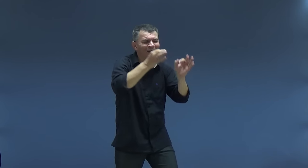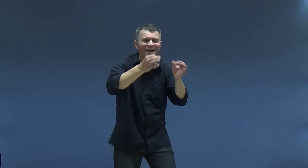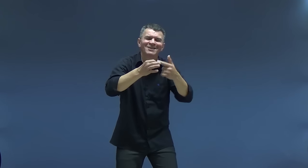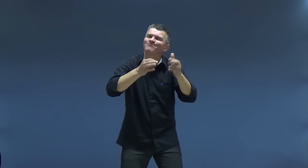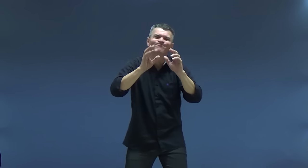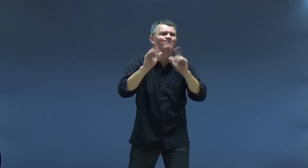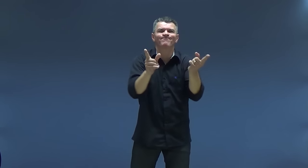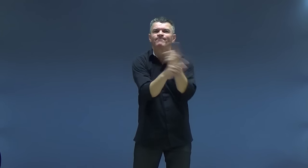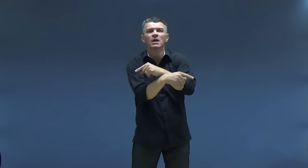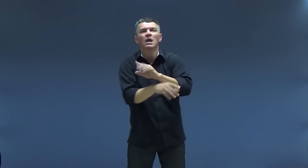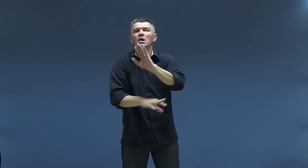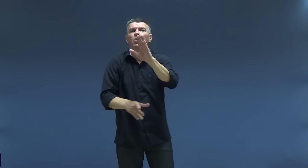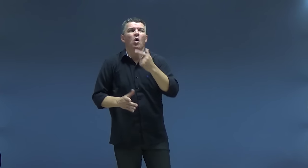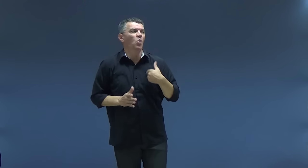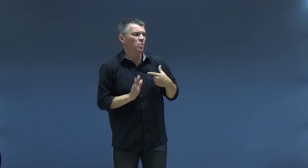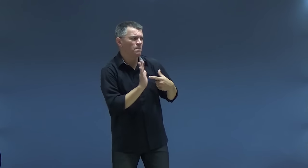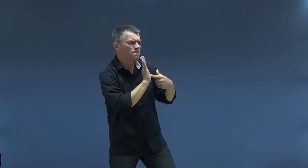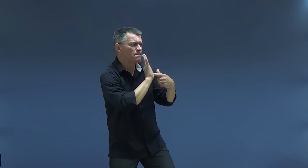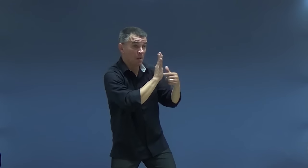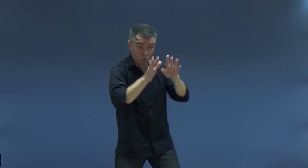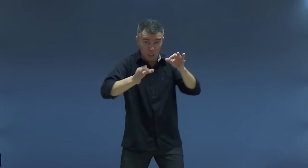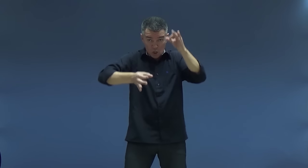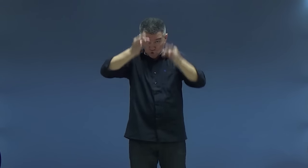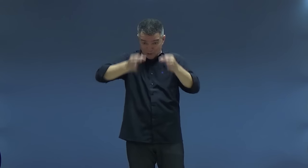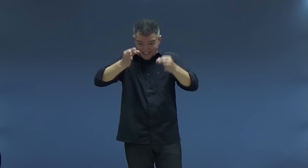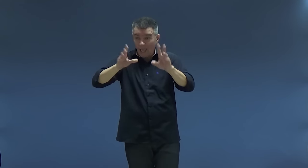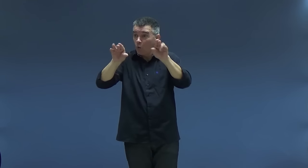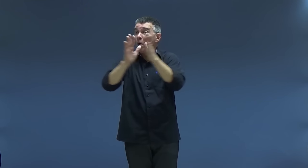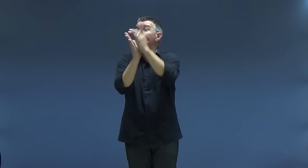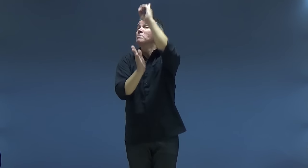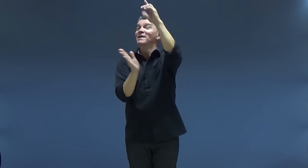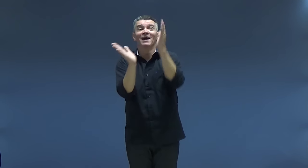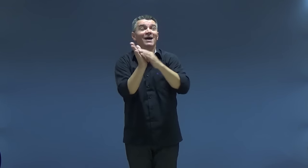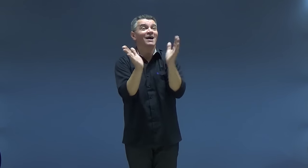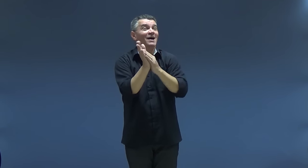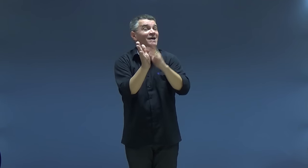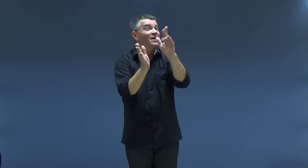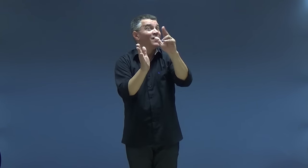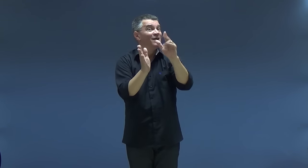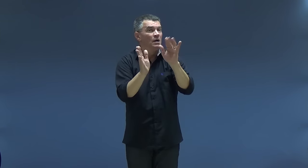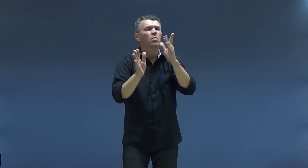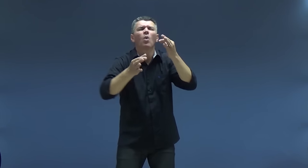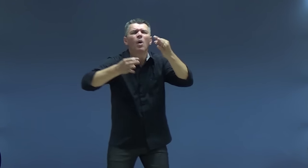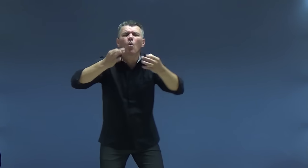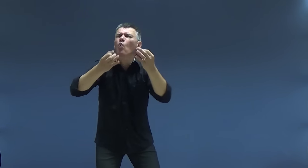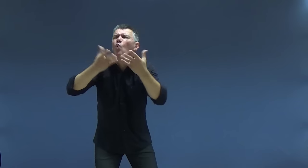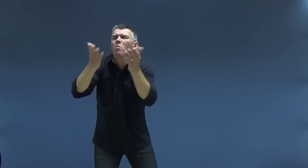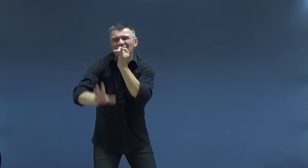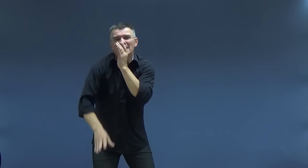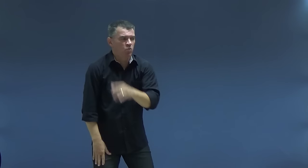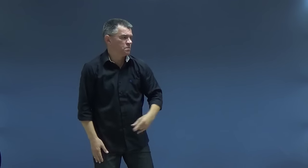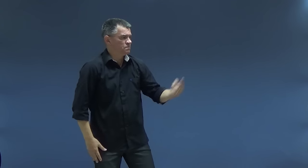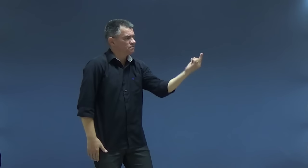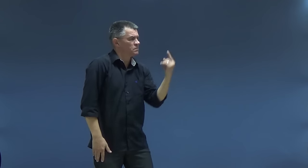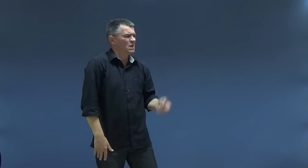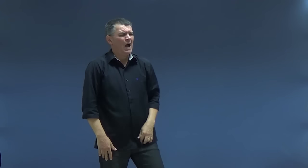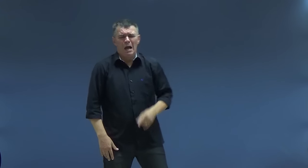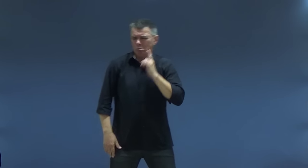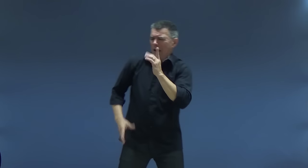ela? Não. Então, por exemplo, a justiça é igual a palavra de Deus. Então, a